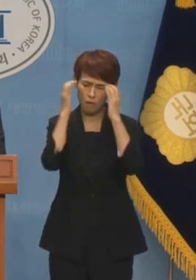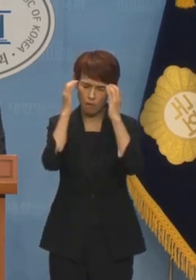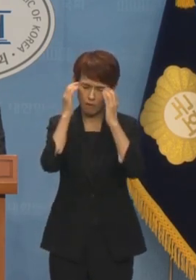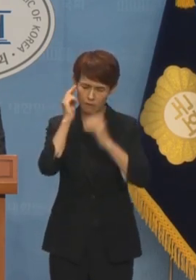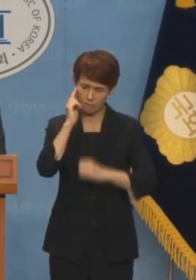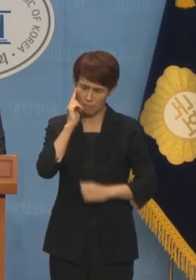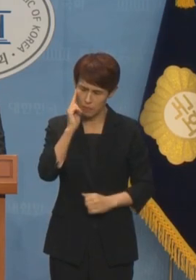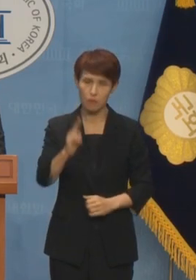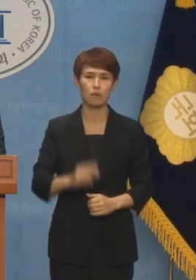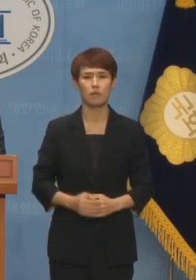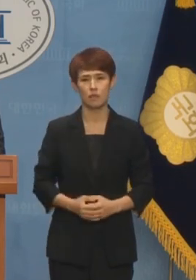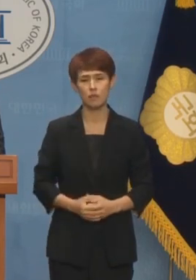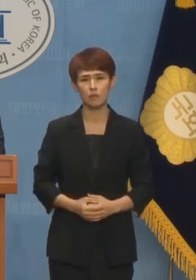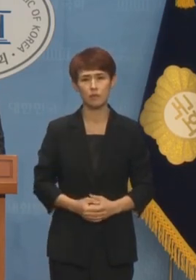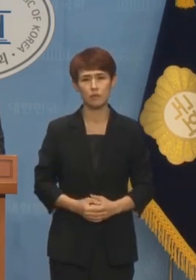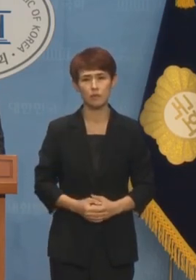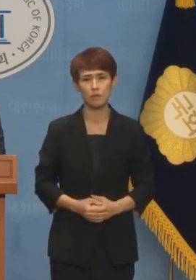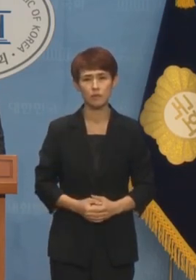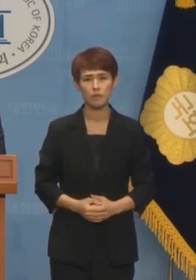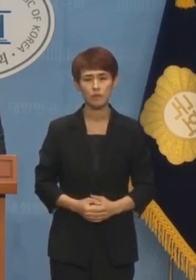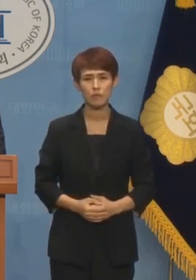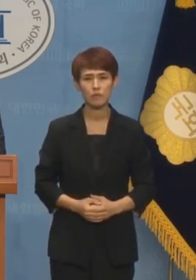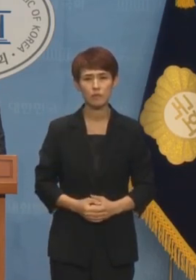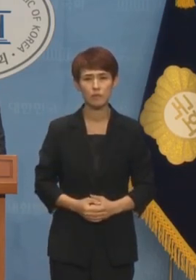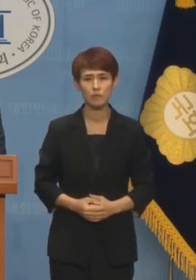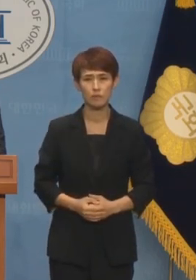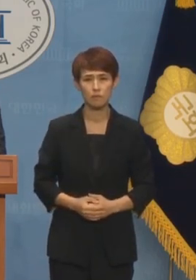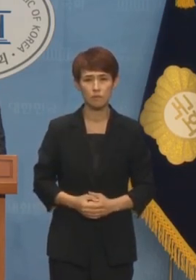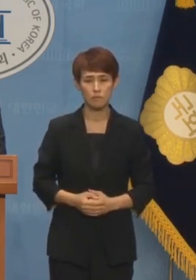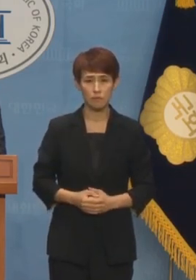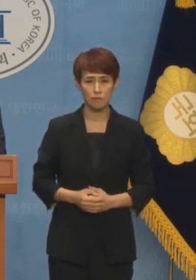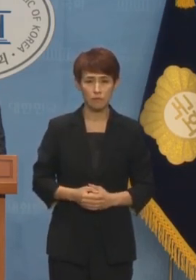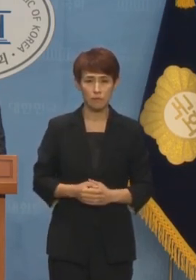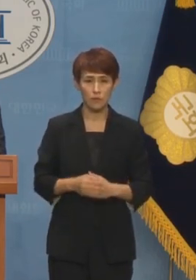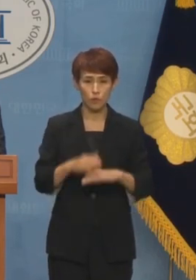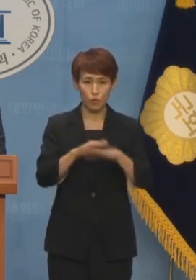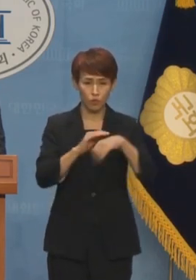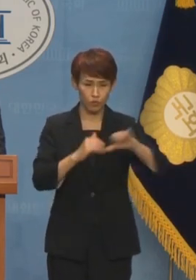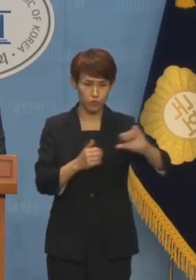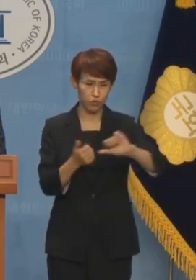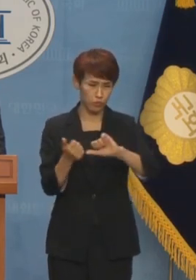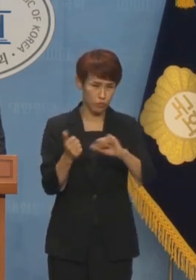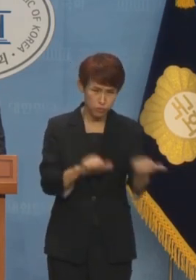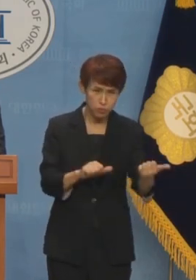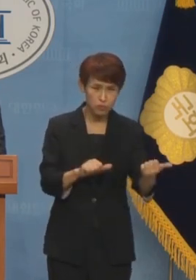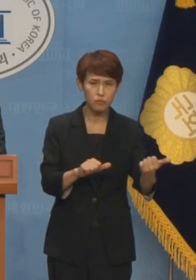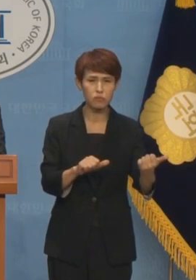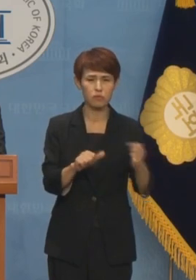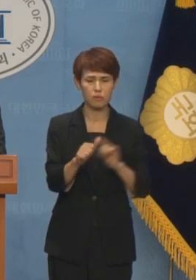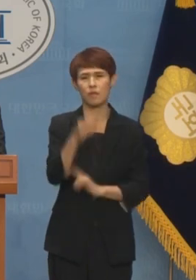시련들이 멈추지 않고 있습니다. 불의의 사고로 손주를 잃은 도연이 할머님은 교통사고